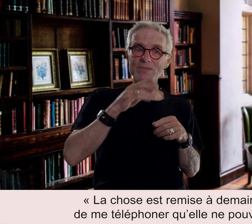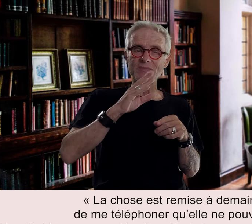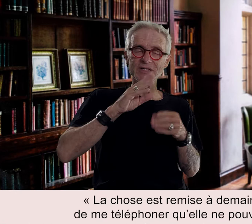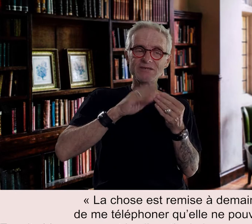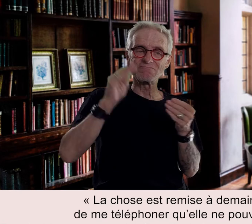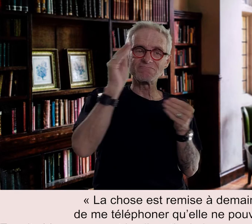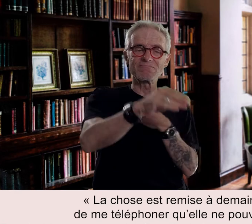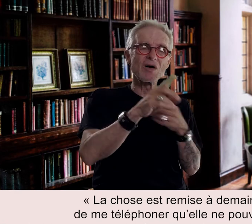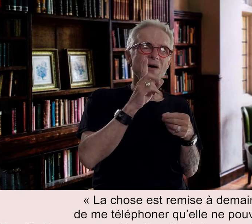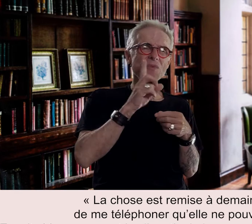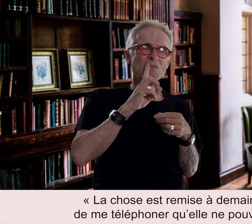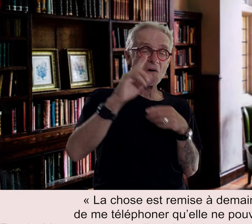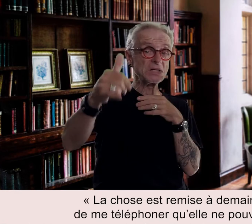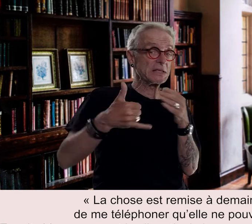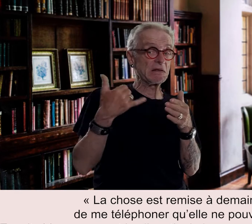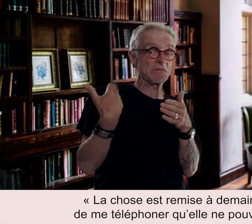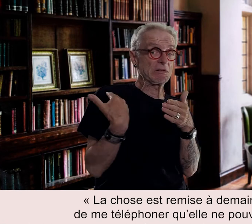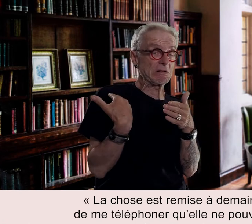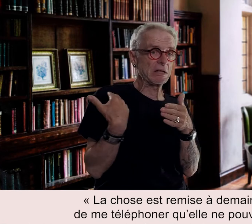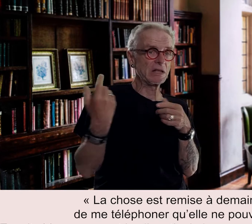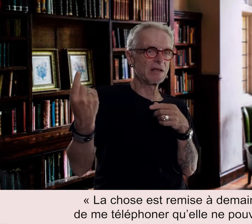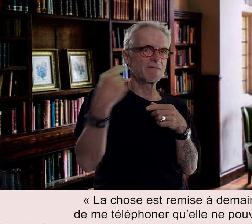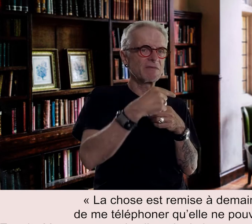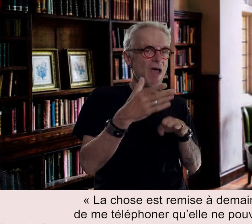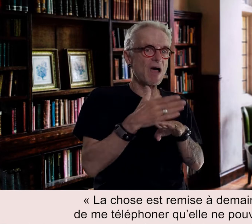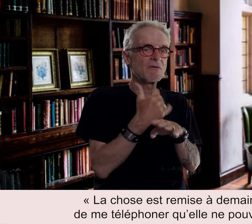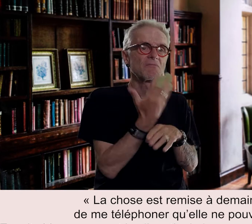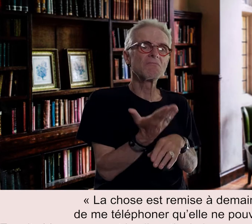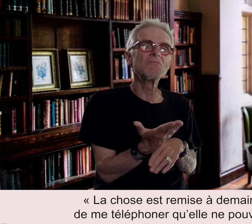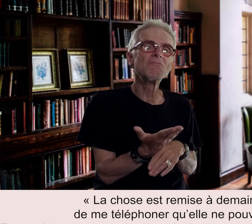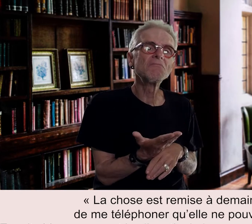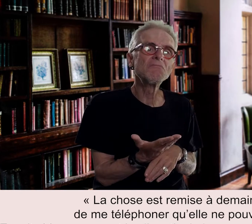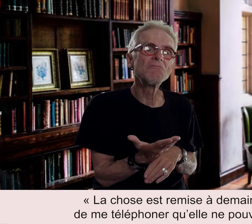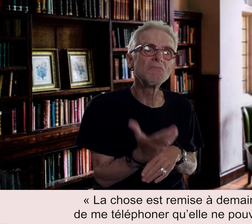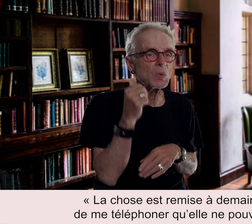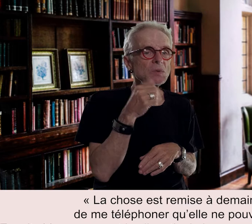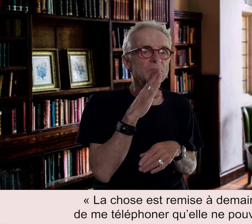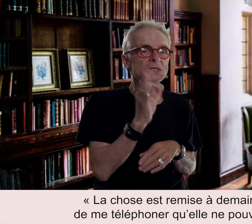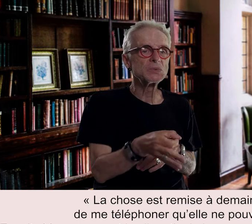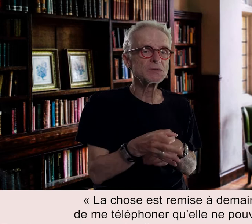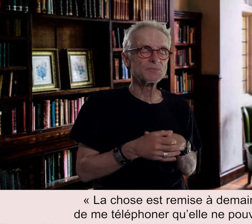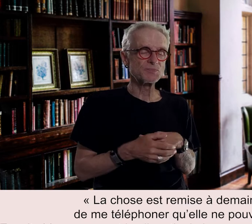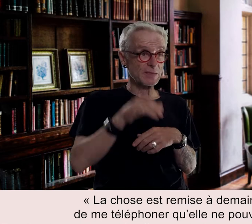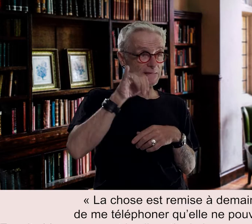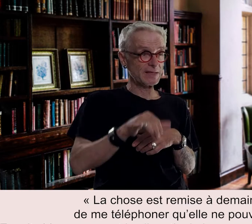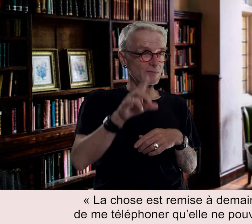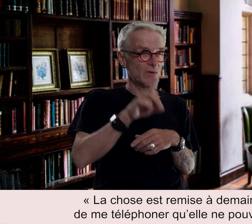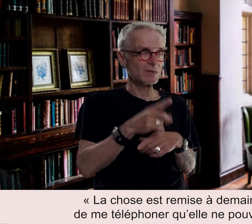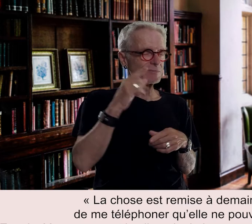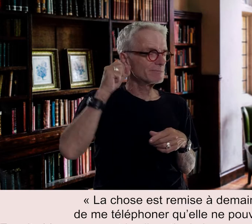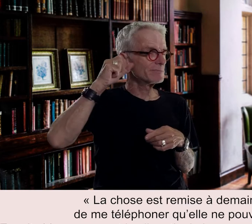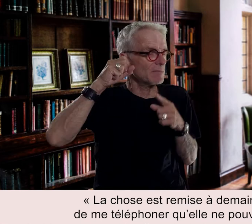Ma mère vient de me téléphoner et qu'elle ne pouvait venir auparavant. » Yvonne perçut le